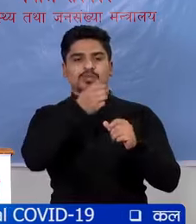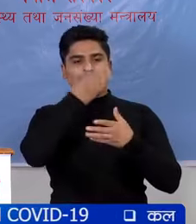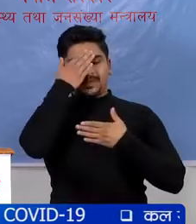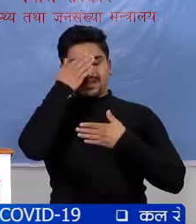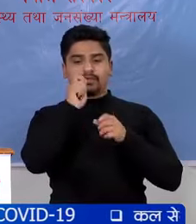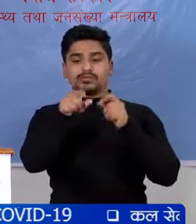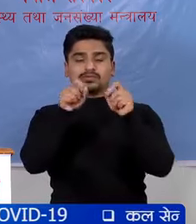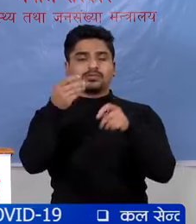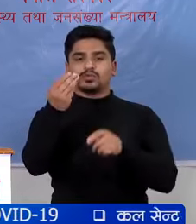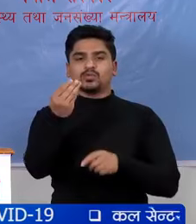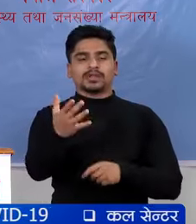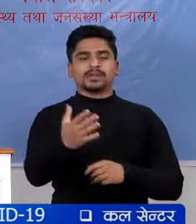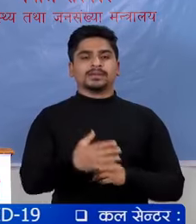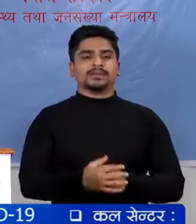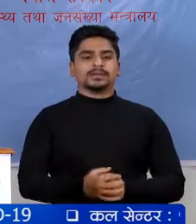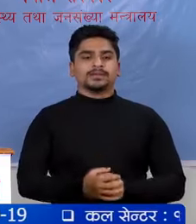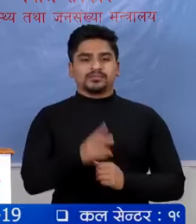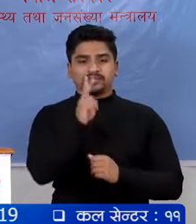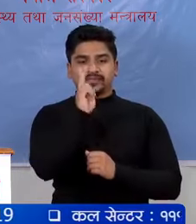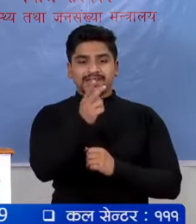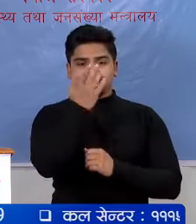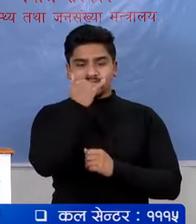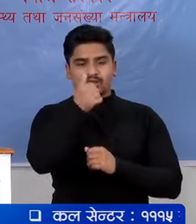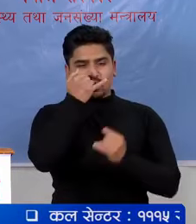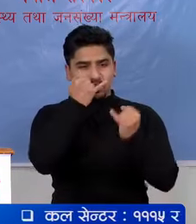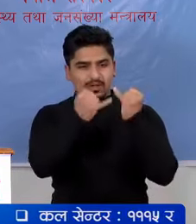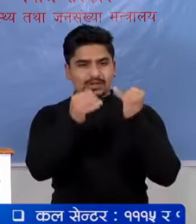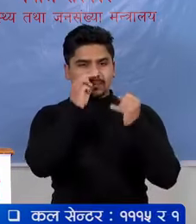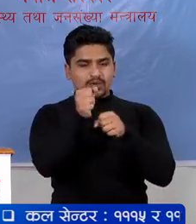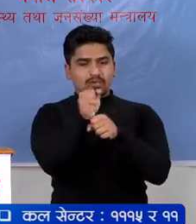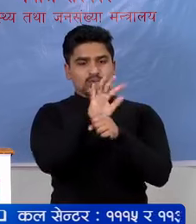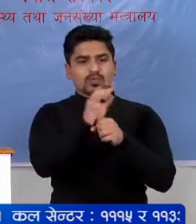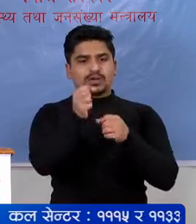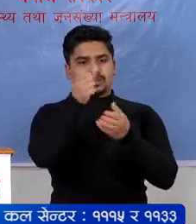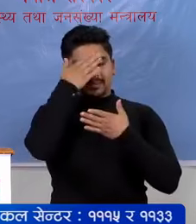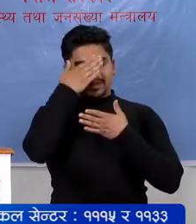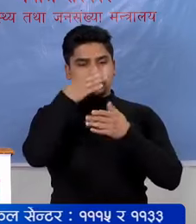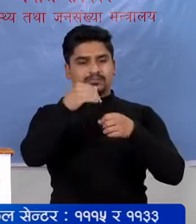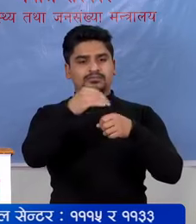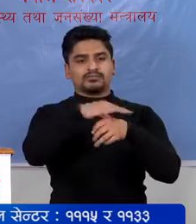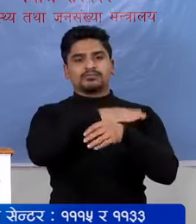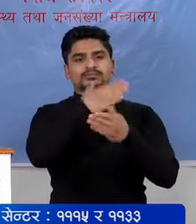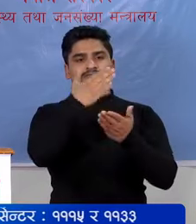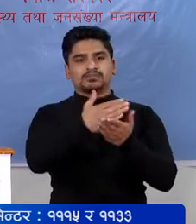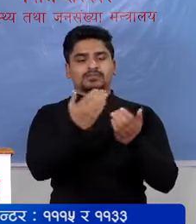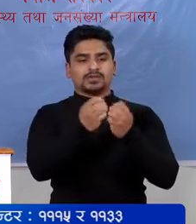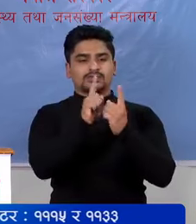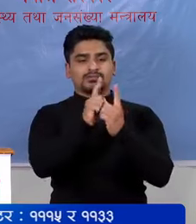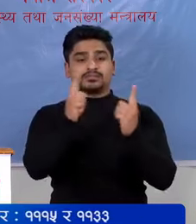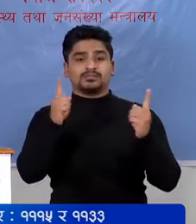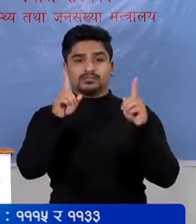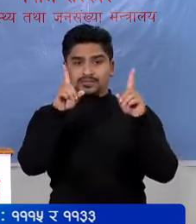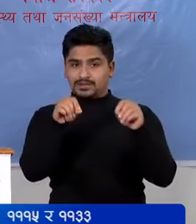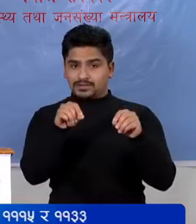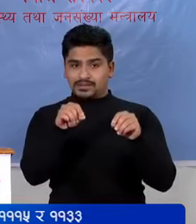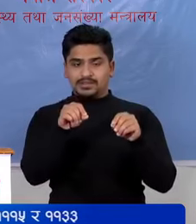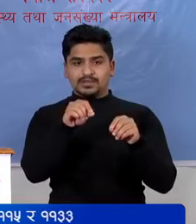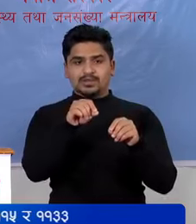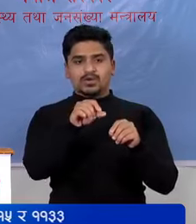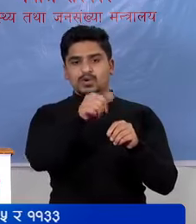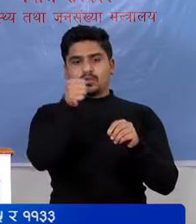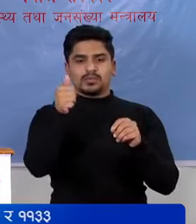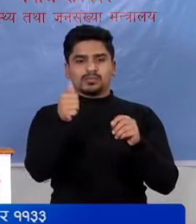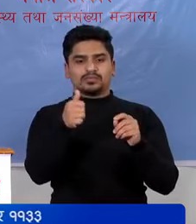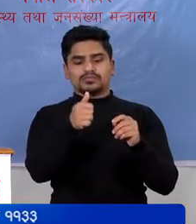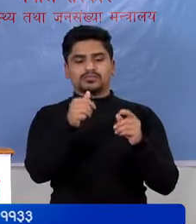सर्दयना। तेसेले अंतिम्मा कोरुना संक्रमन रोख्थाम को लागी भहुतिक दूरी कायम गरों, अन्य